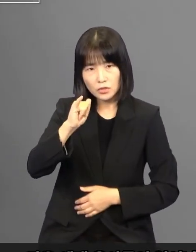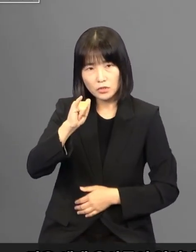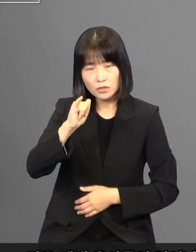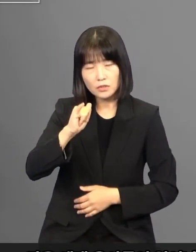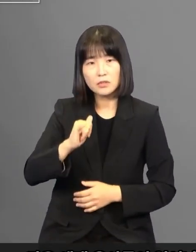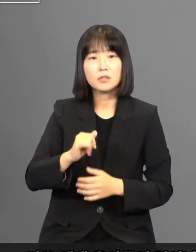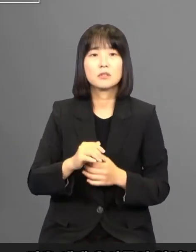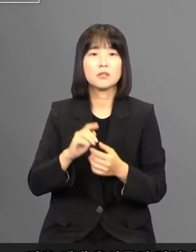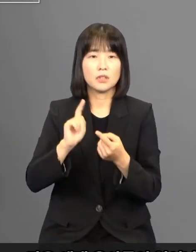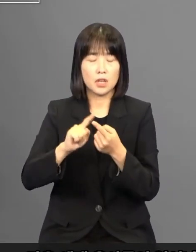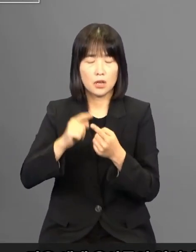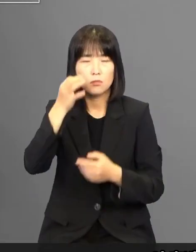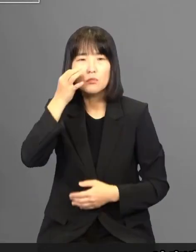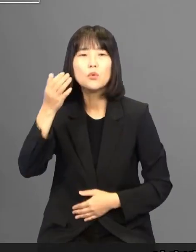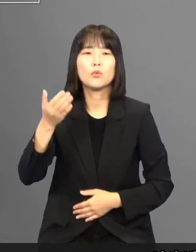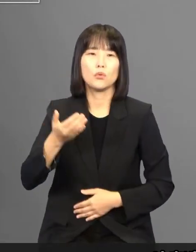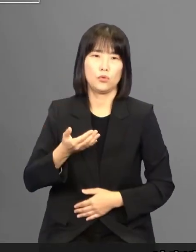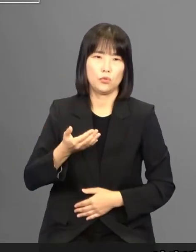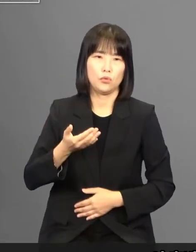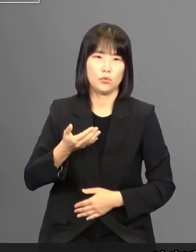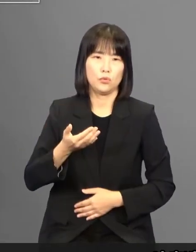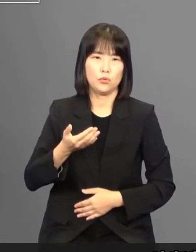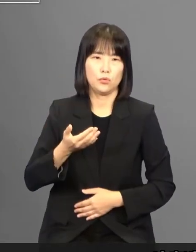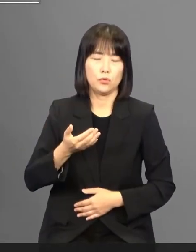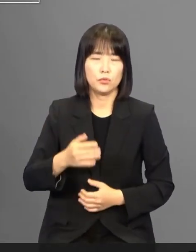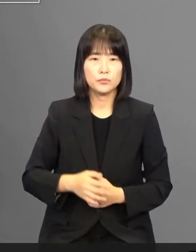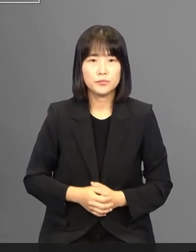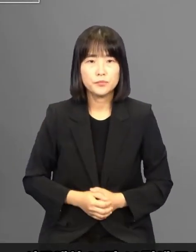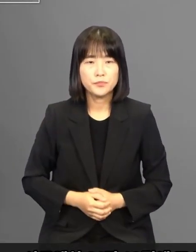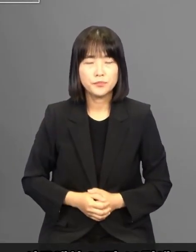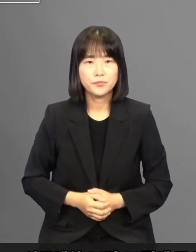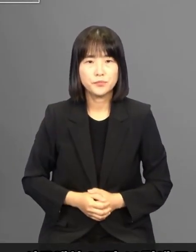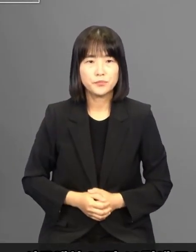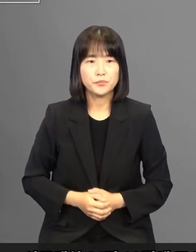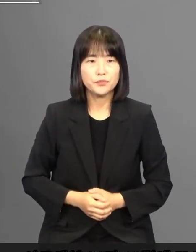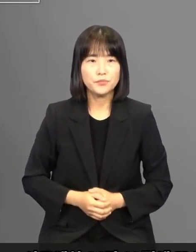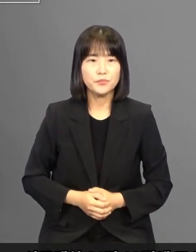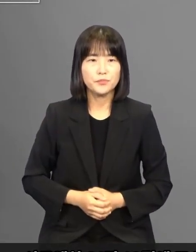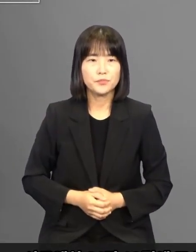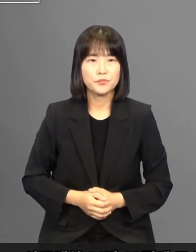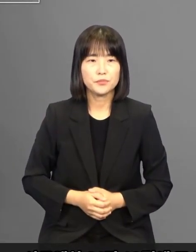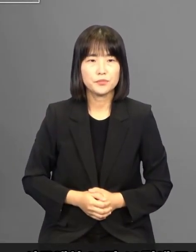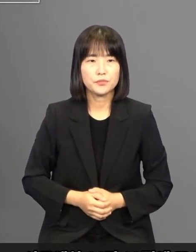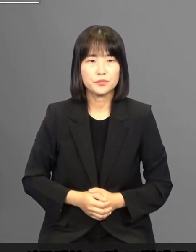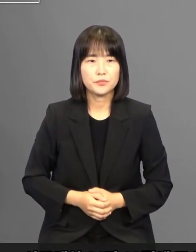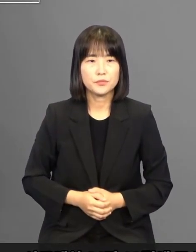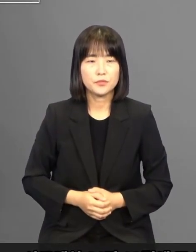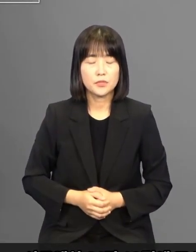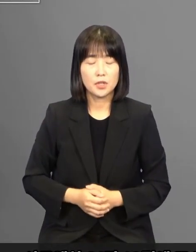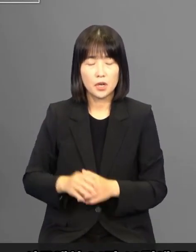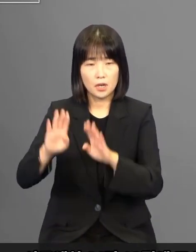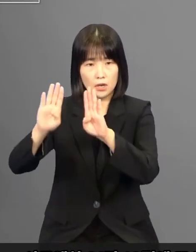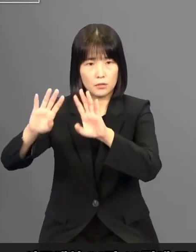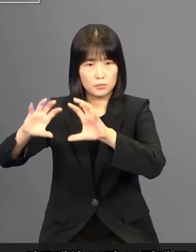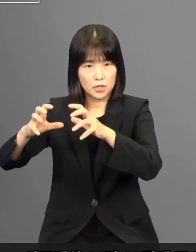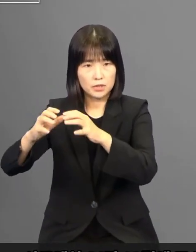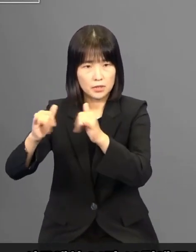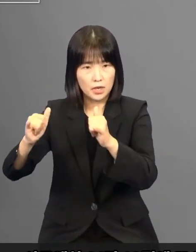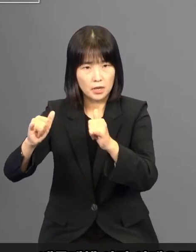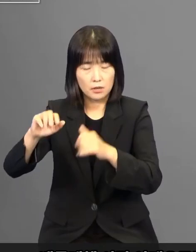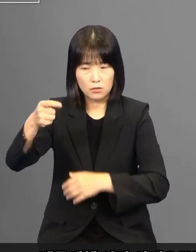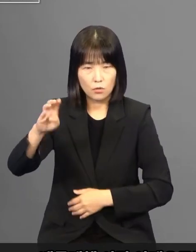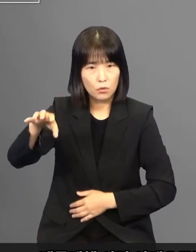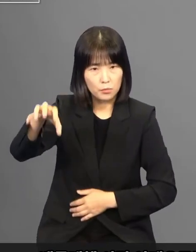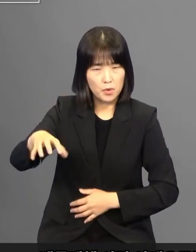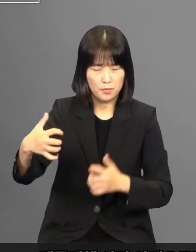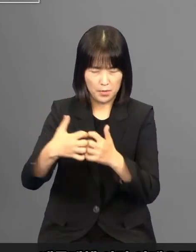될 것이다라는 것을 보여주는 것이 이 후반부의 말씀입니다. 자, 보십시오. 사무엘하 21장 19절에 또다시 블레셋 사람 곱에서 전쟁할